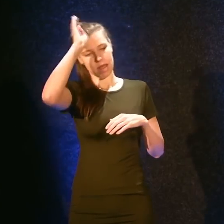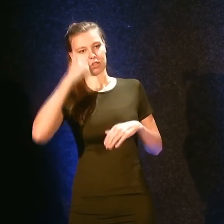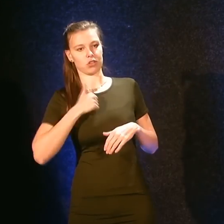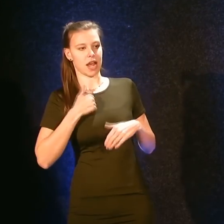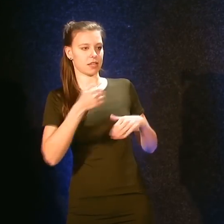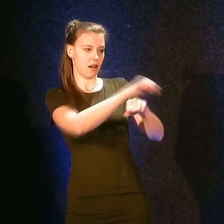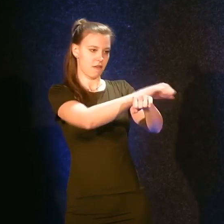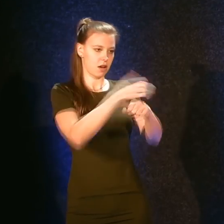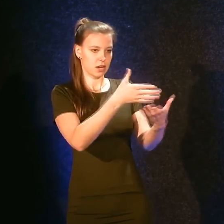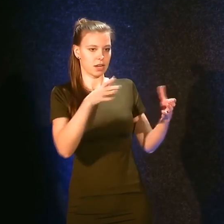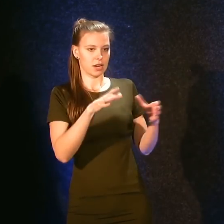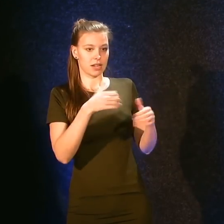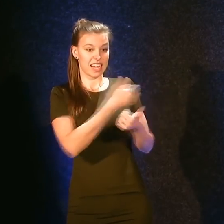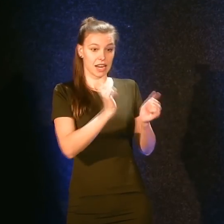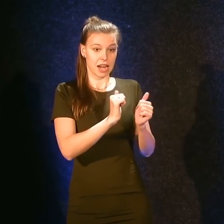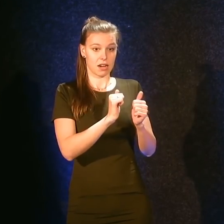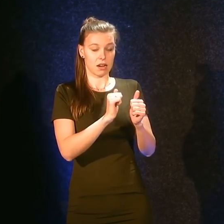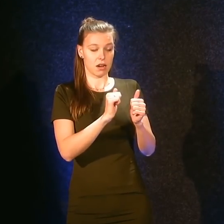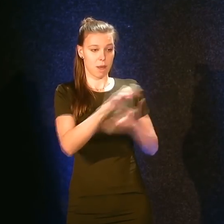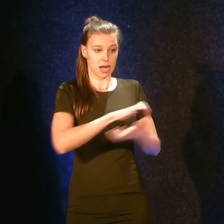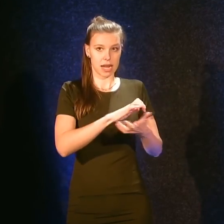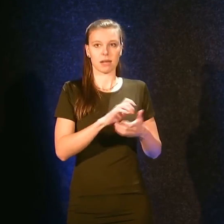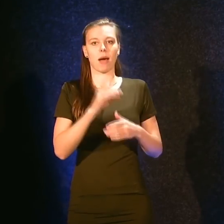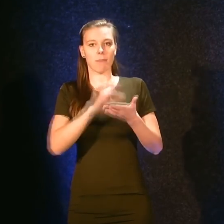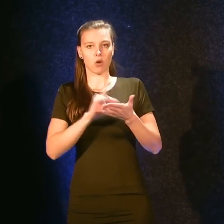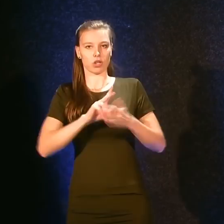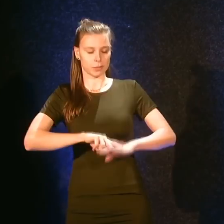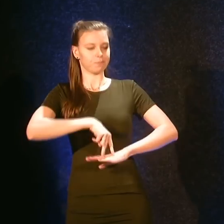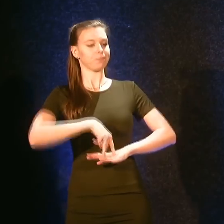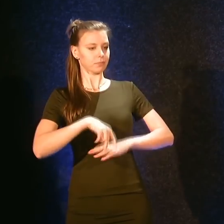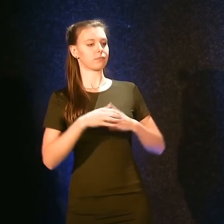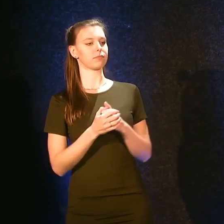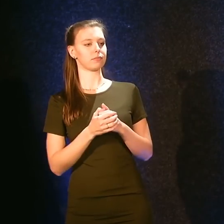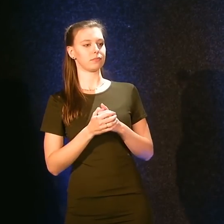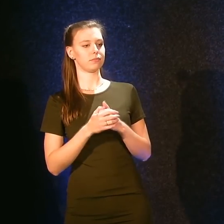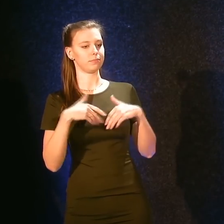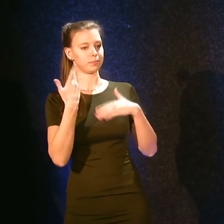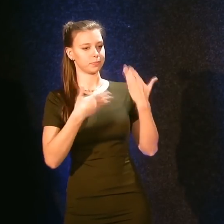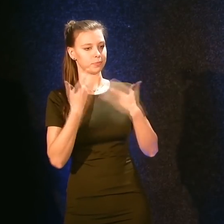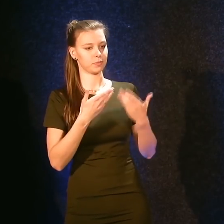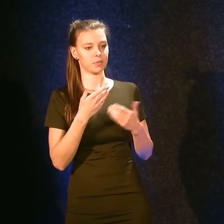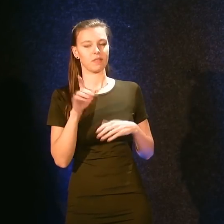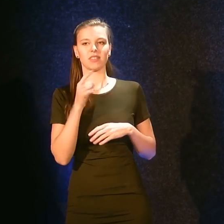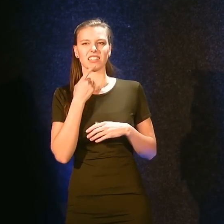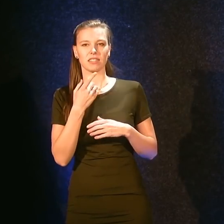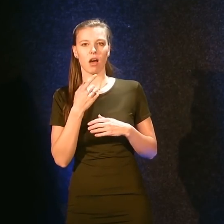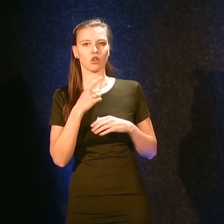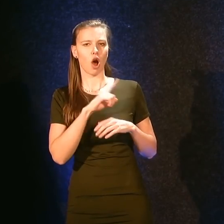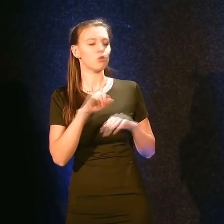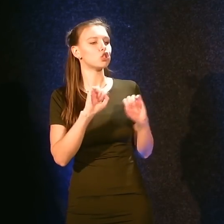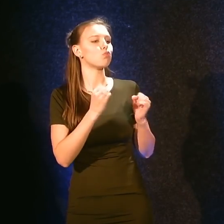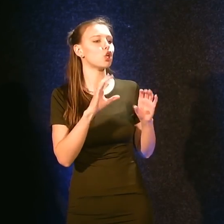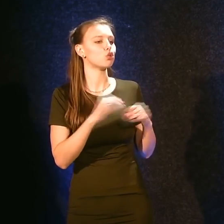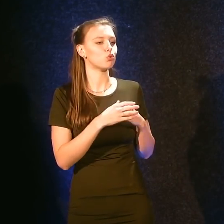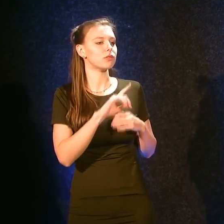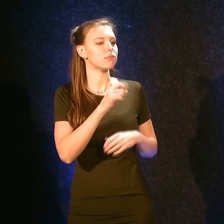terwijl iedereen in paniek is en iedereen bang is. En dan spreekt hij het uit. Nou, wat zegt hij dan? Jongens, doe niet zo moeilijk. Je hoeft niet bang te zijn. Nee, dat